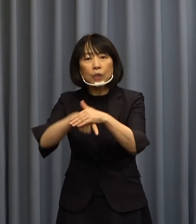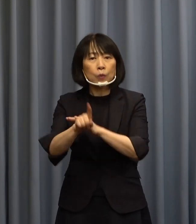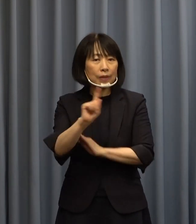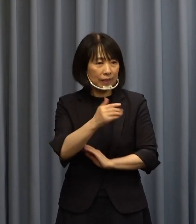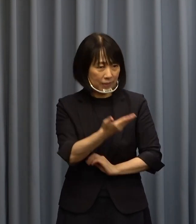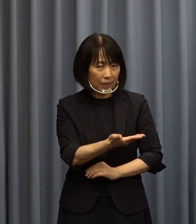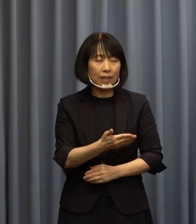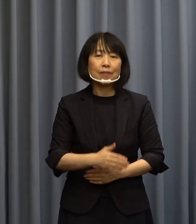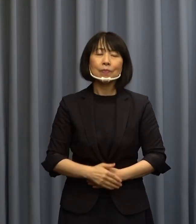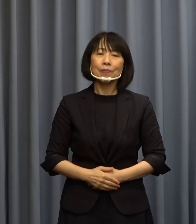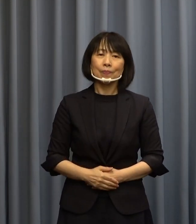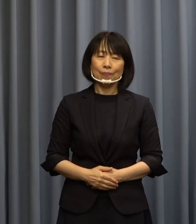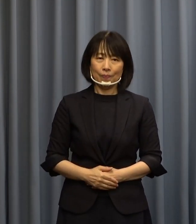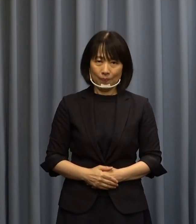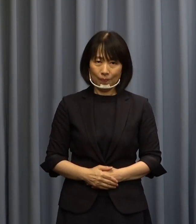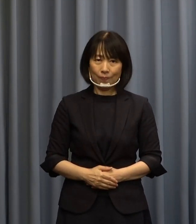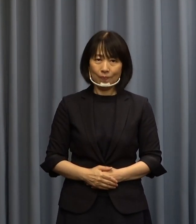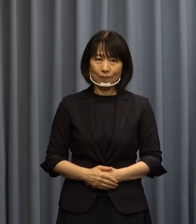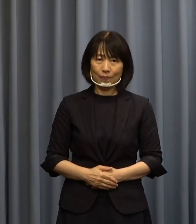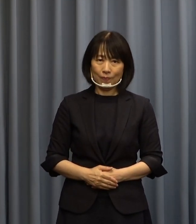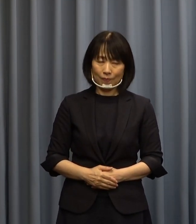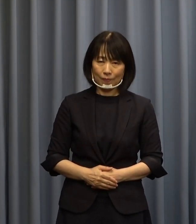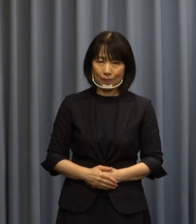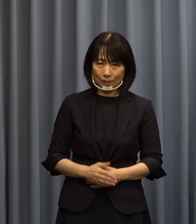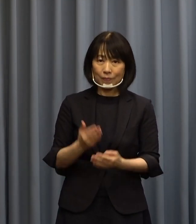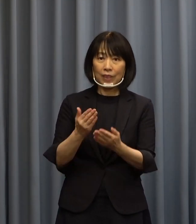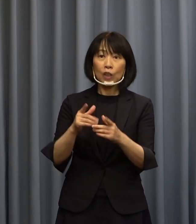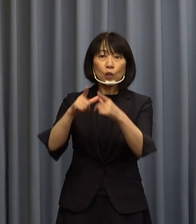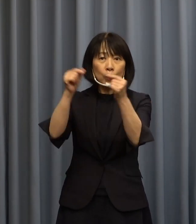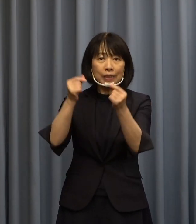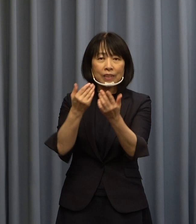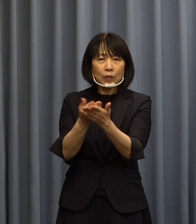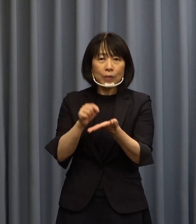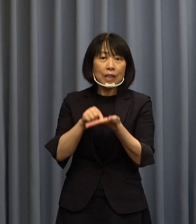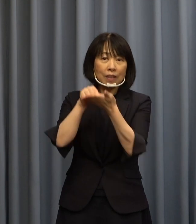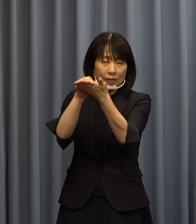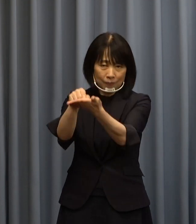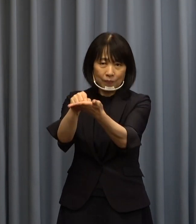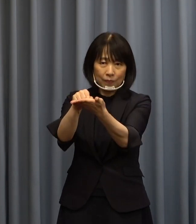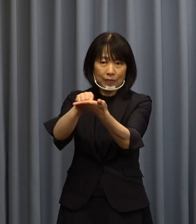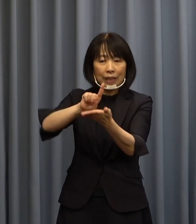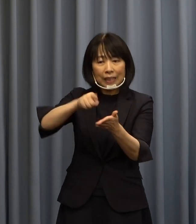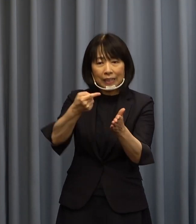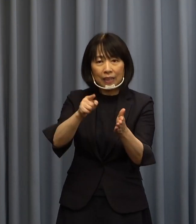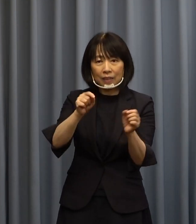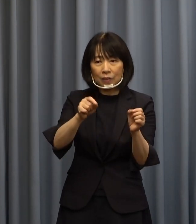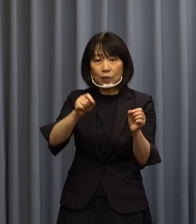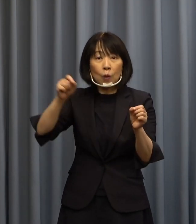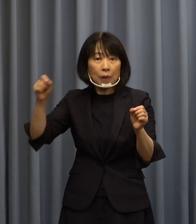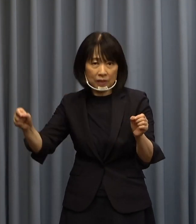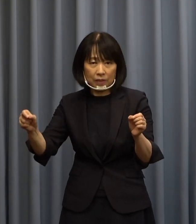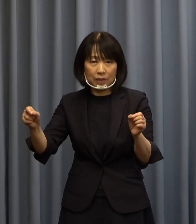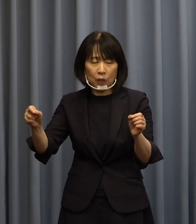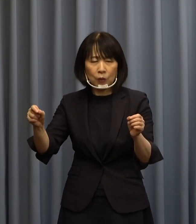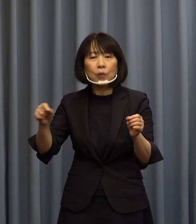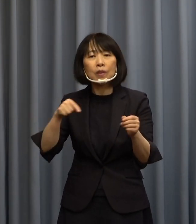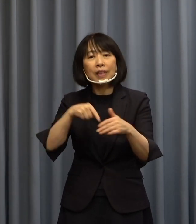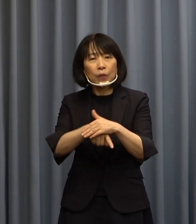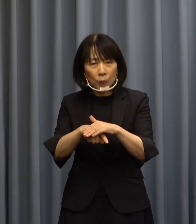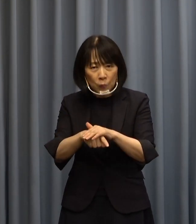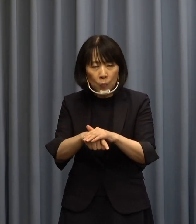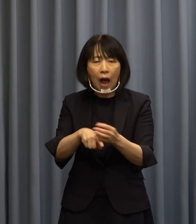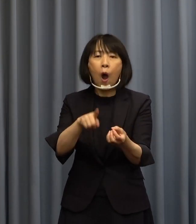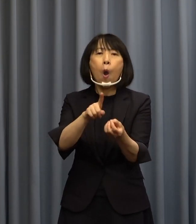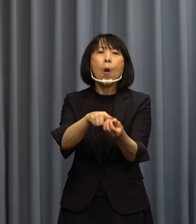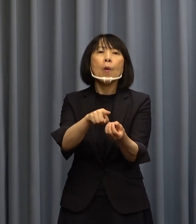。 要請期間に関しましては、1ヶ月程度にすると正直そのお盆にかかることお